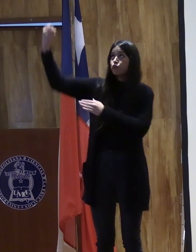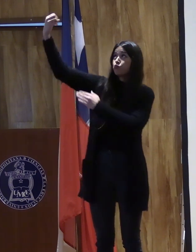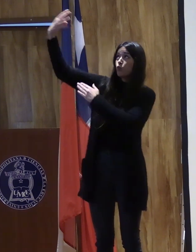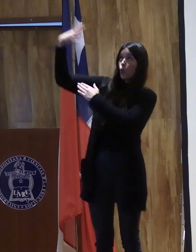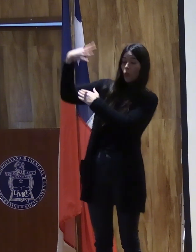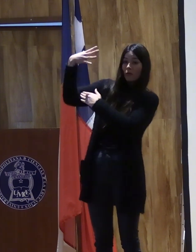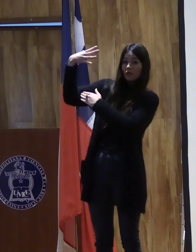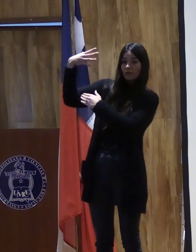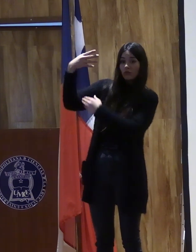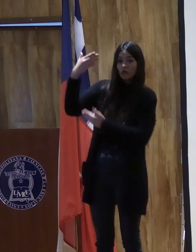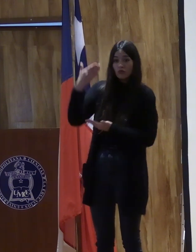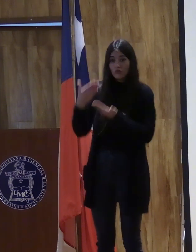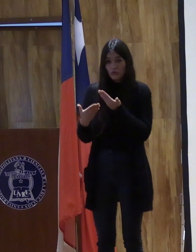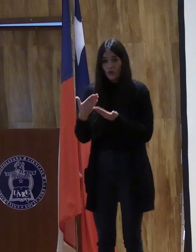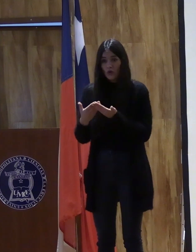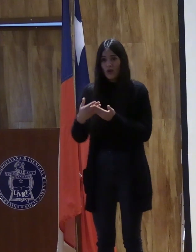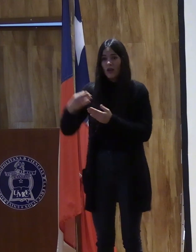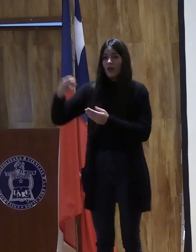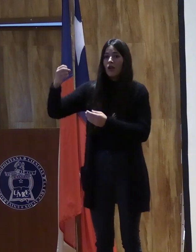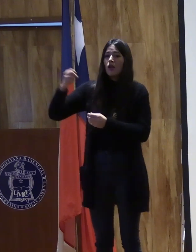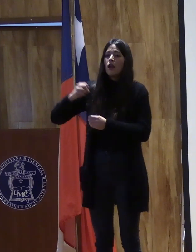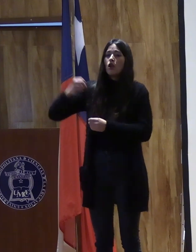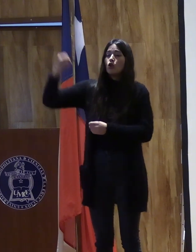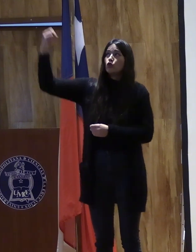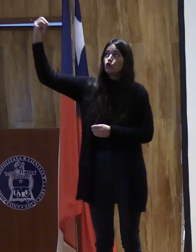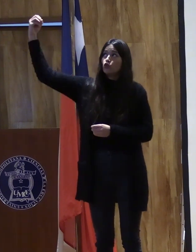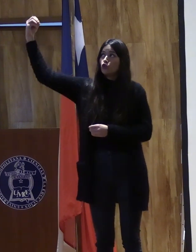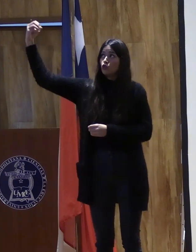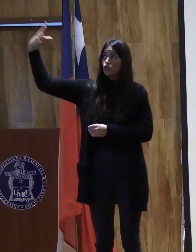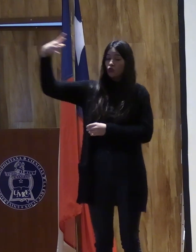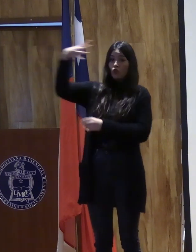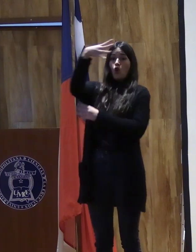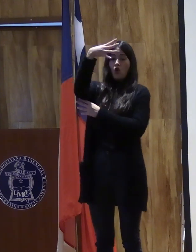El Sol lanza al espacio